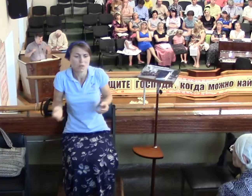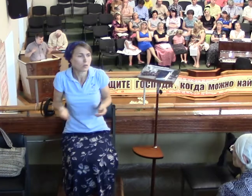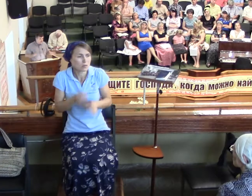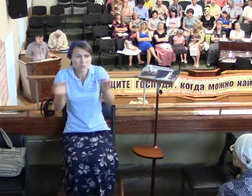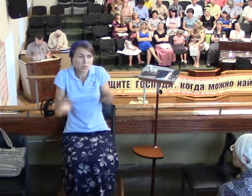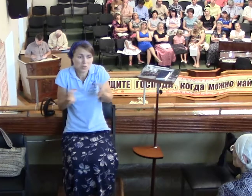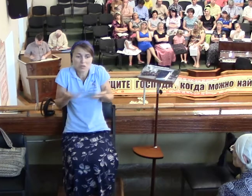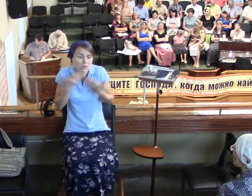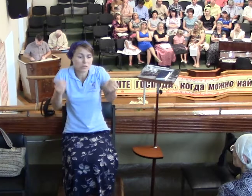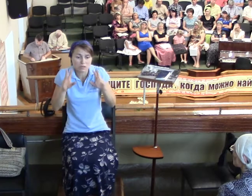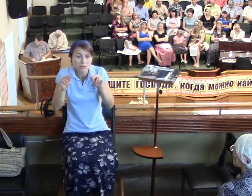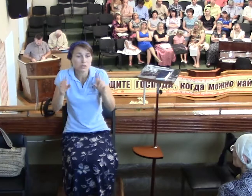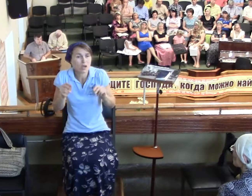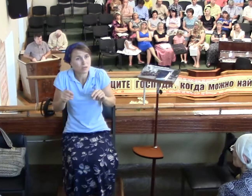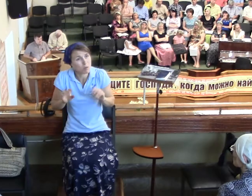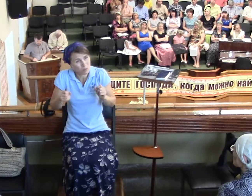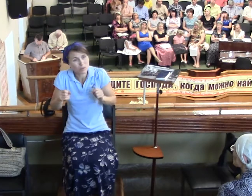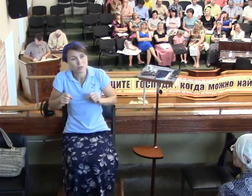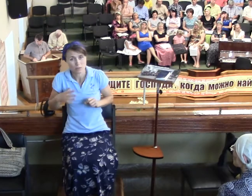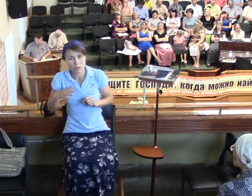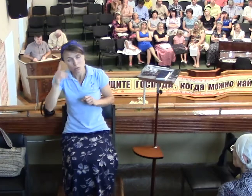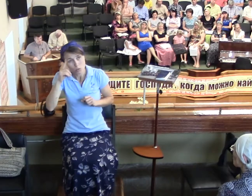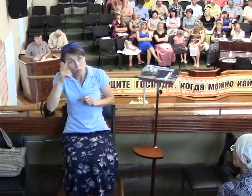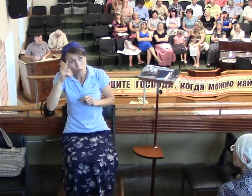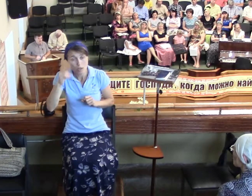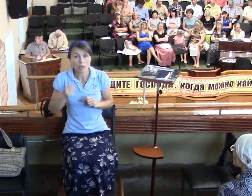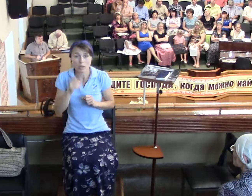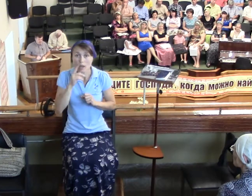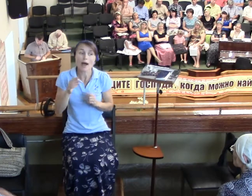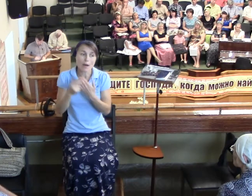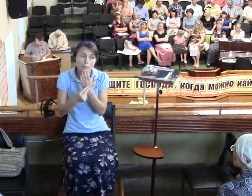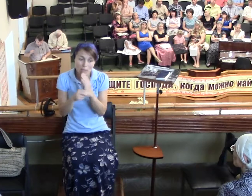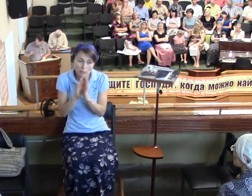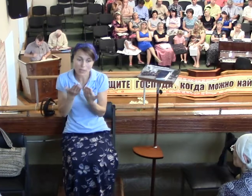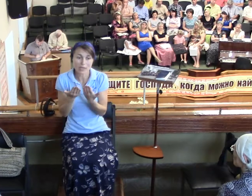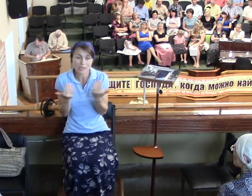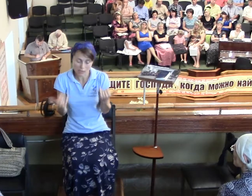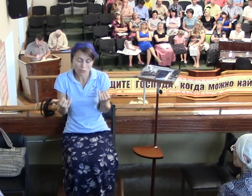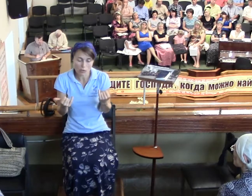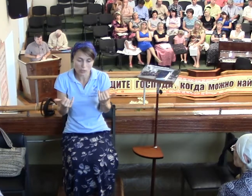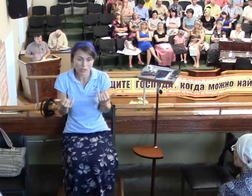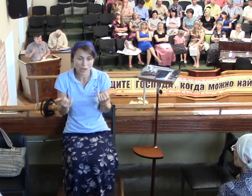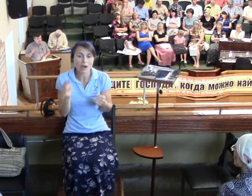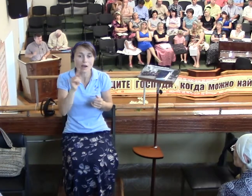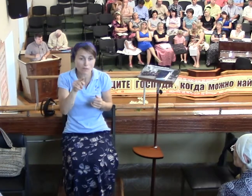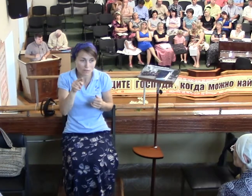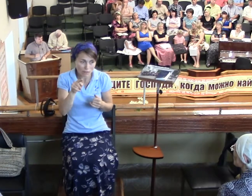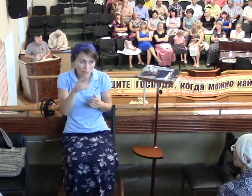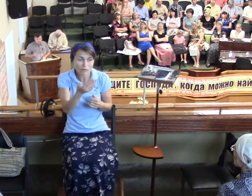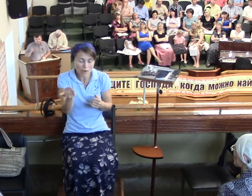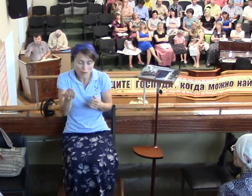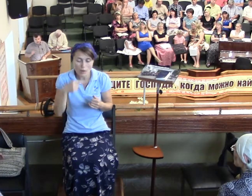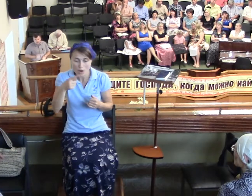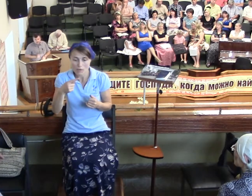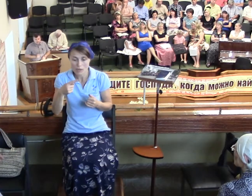быть, ни в деньгах, ни в чем остальном. В чем же все-таки вот счастье? И Слово Божие относится сегодня, говорит и к вам о том, что в молитве.